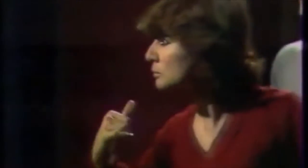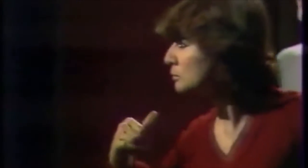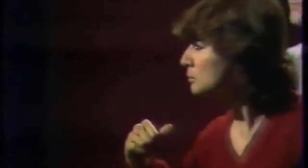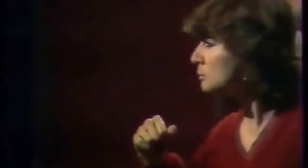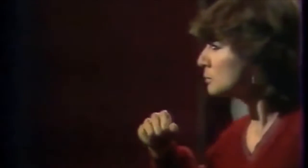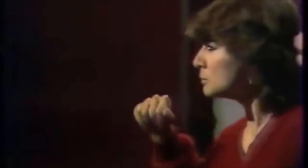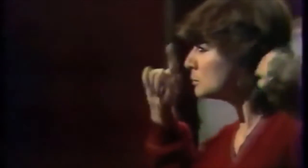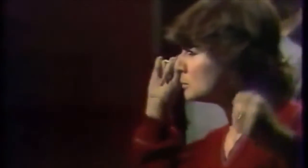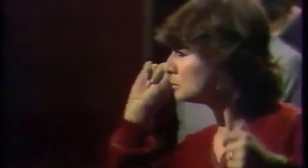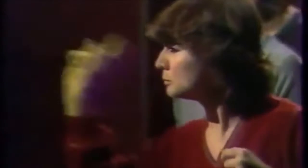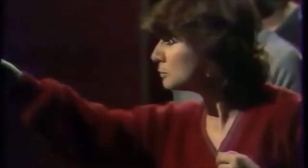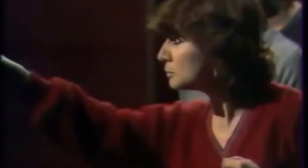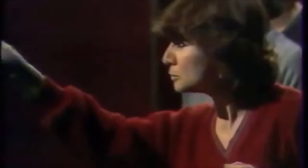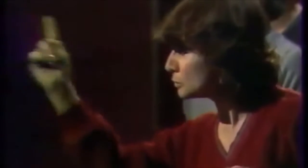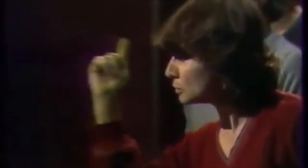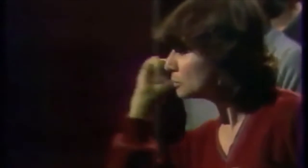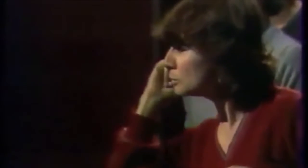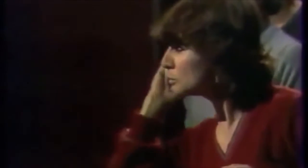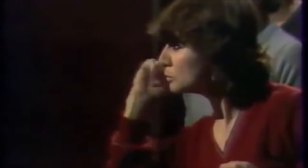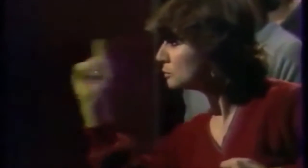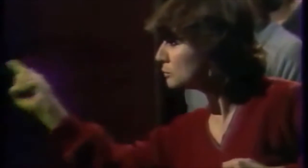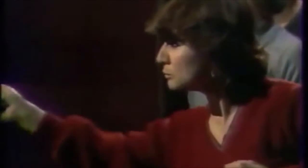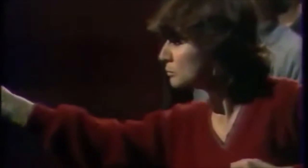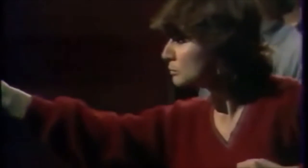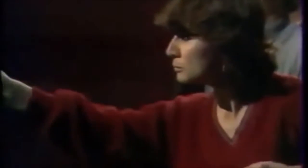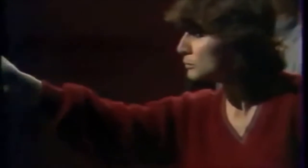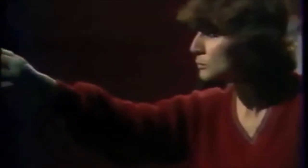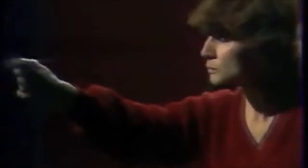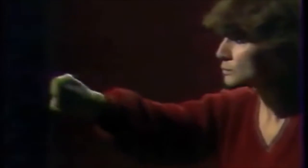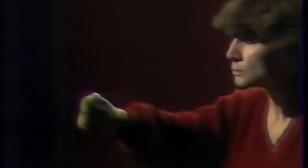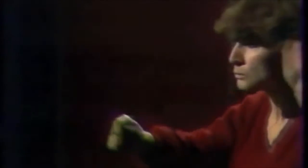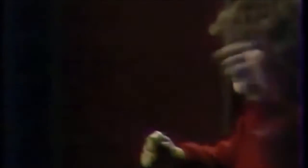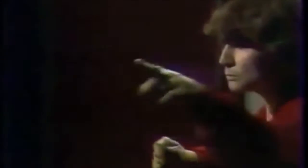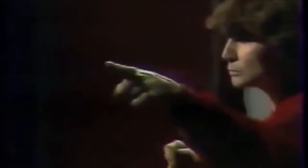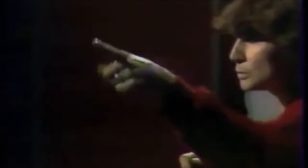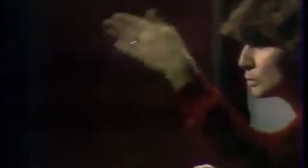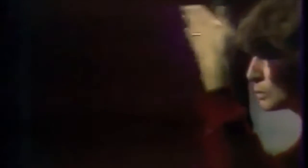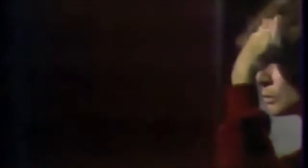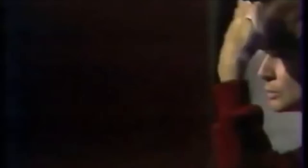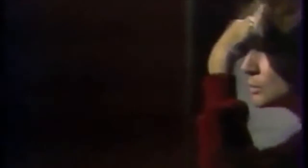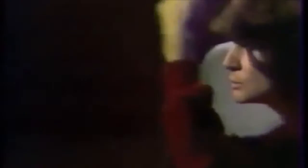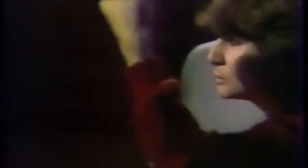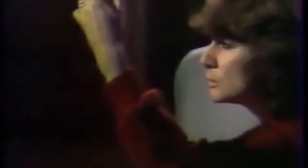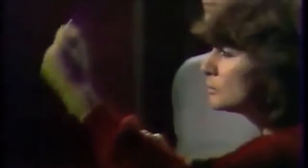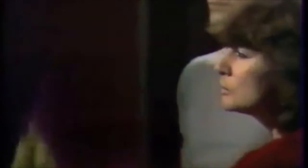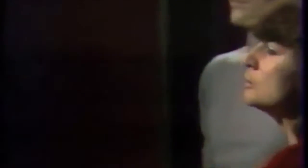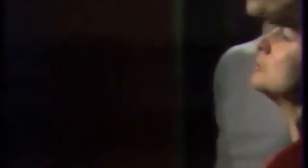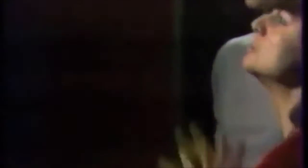de savoir que je ne serai plus traité comme un objet ennuyeux. Vous, gens normaux, connaissez-vous vos